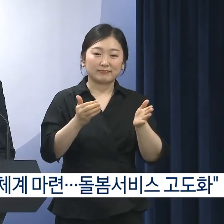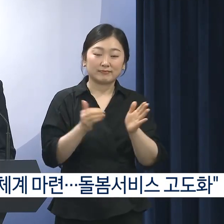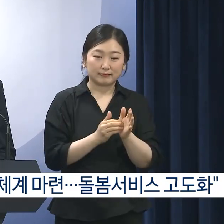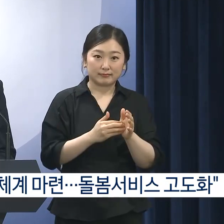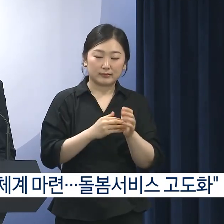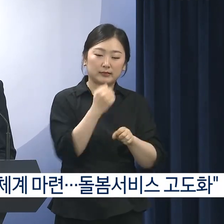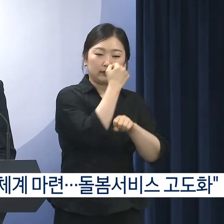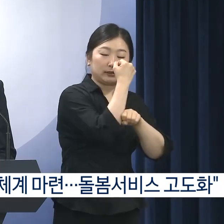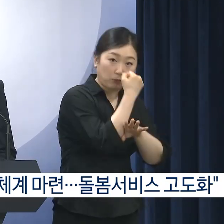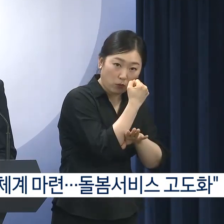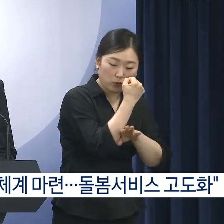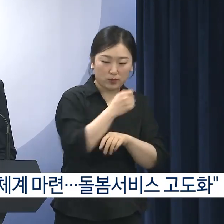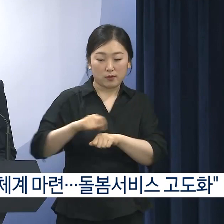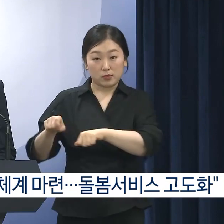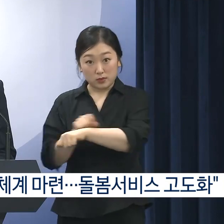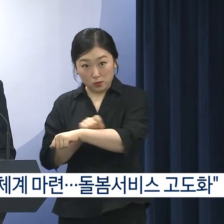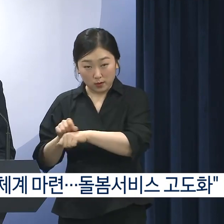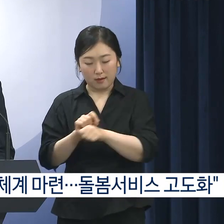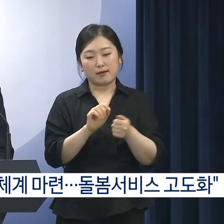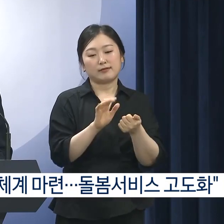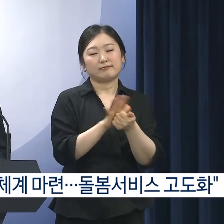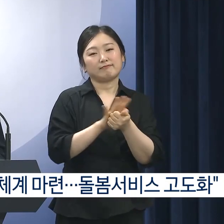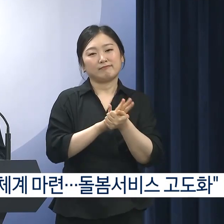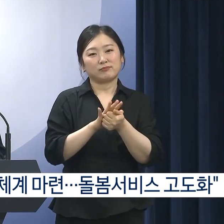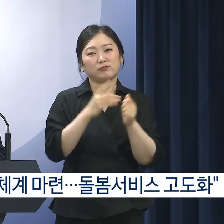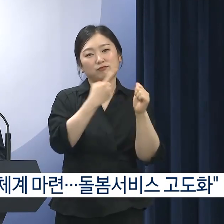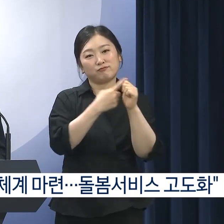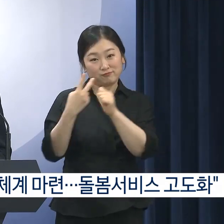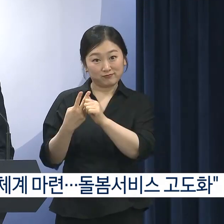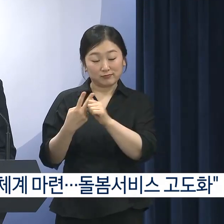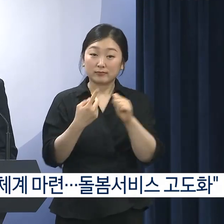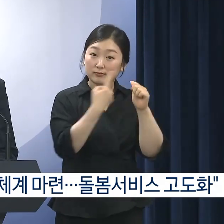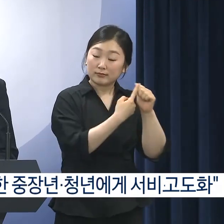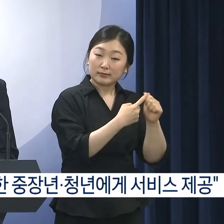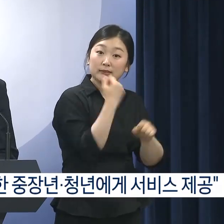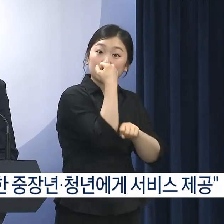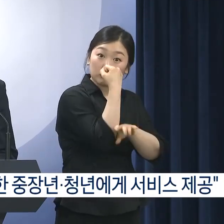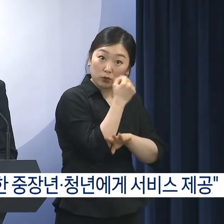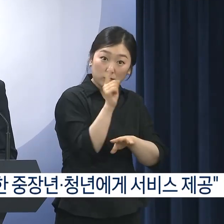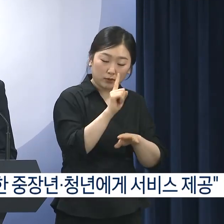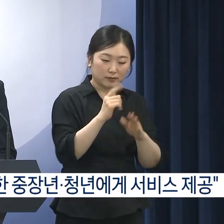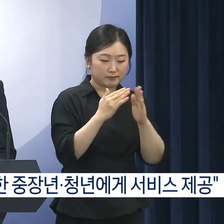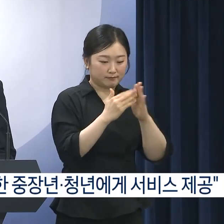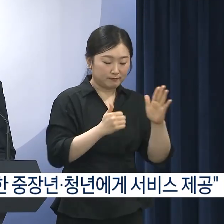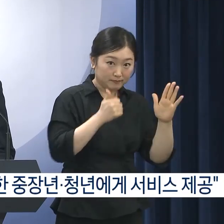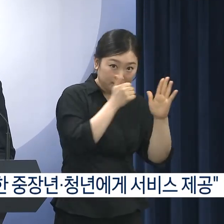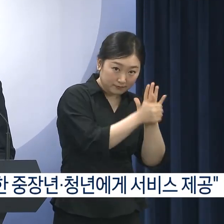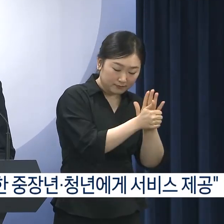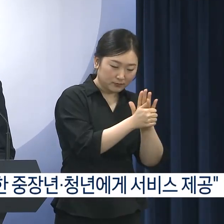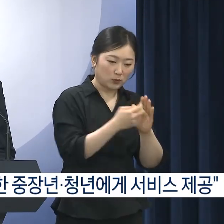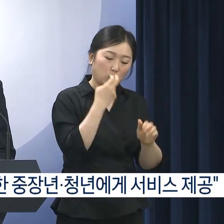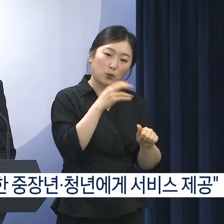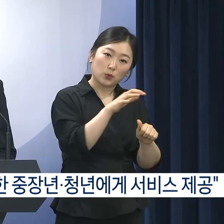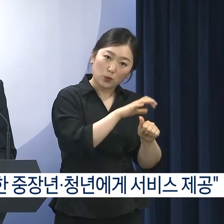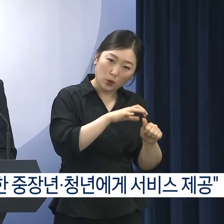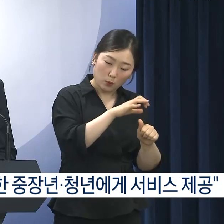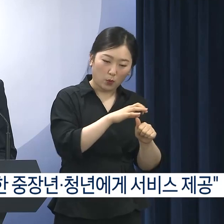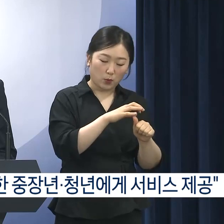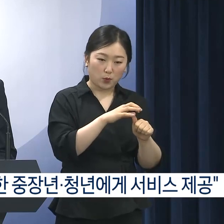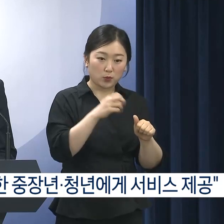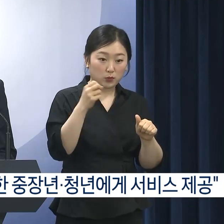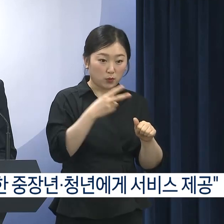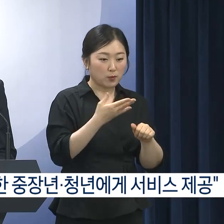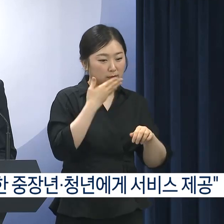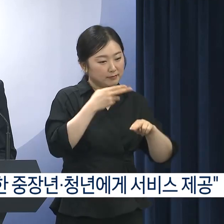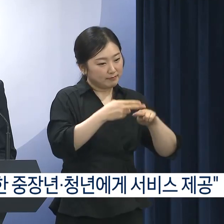서비스 두 가지로 구성됩니다. 기본 서비스는 재가 돌봄, 가사 서비스로 모든 사업